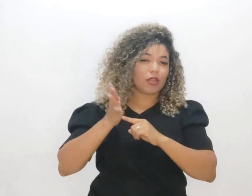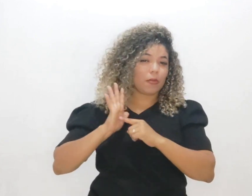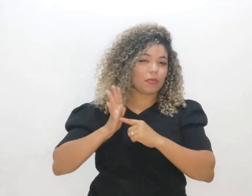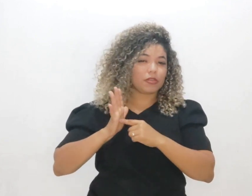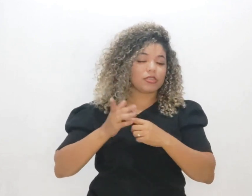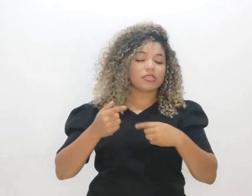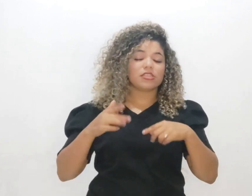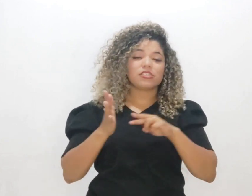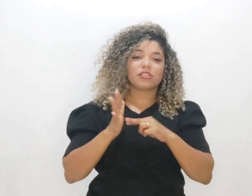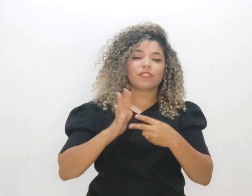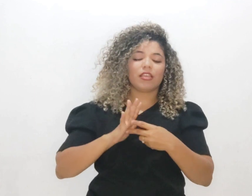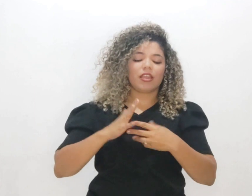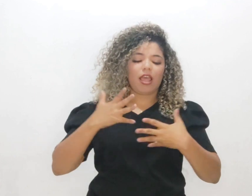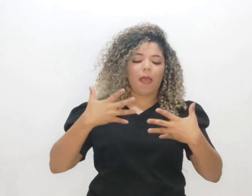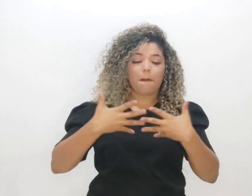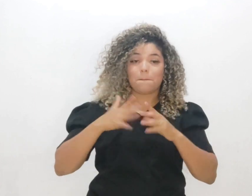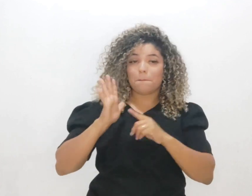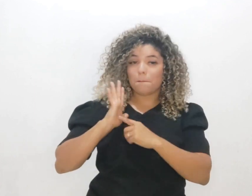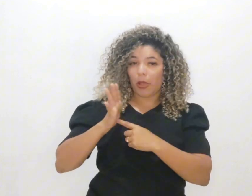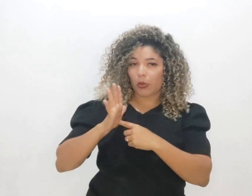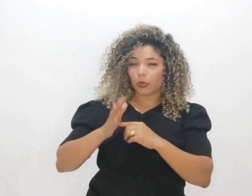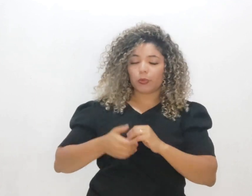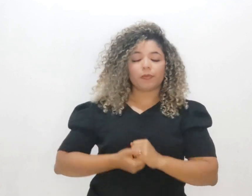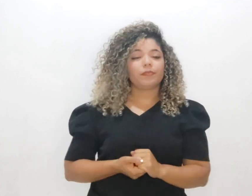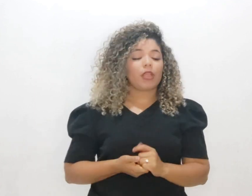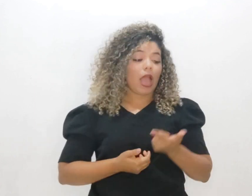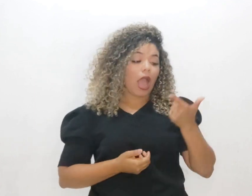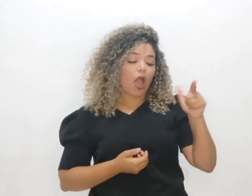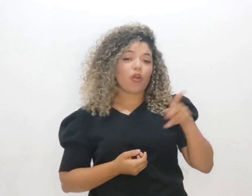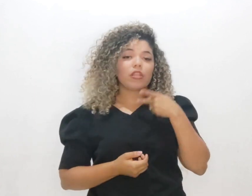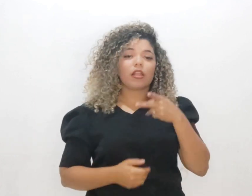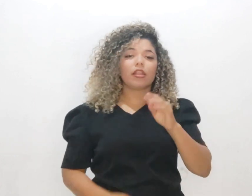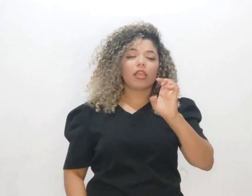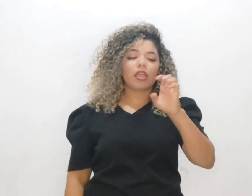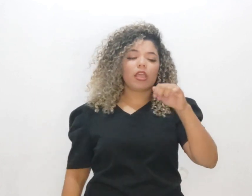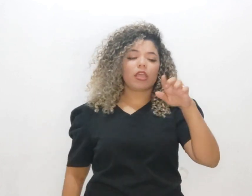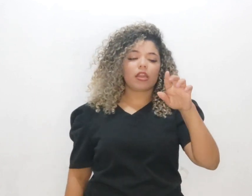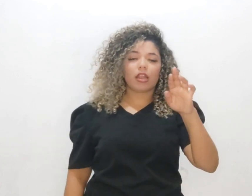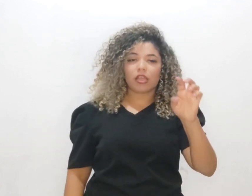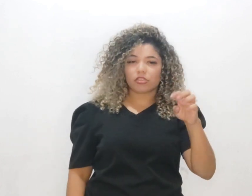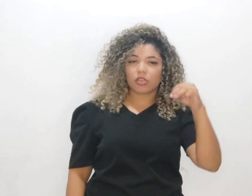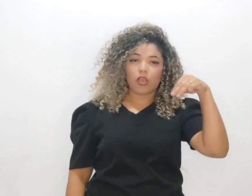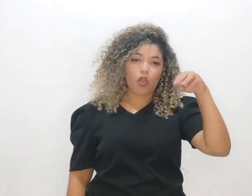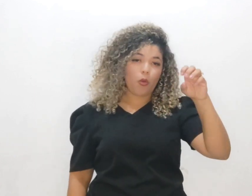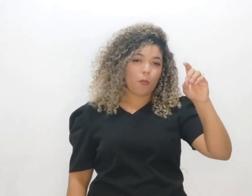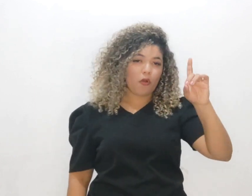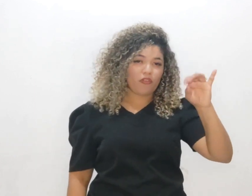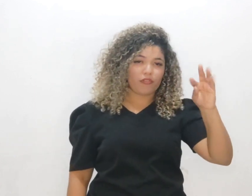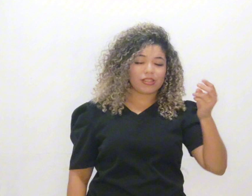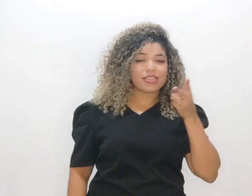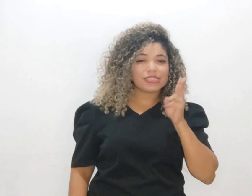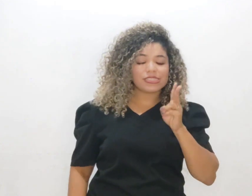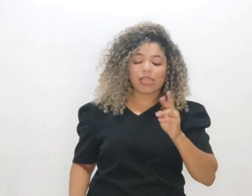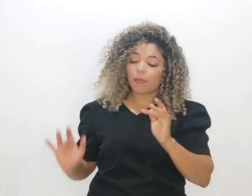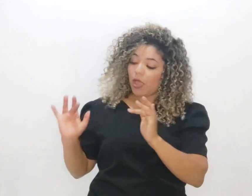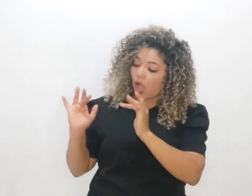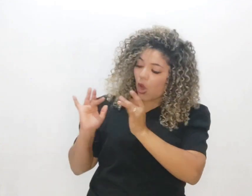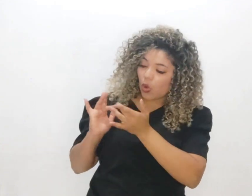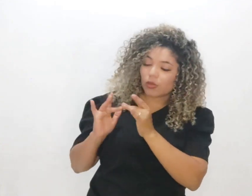motora. A engrenagem que está ao lado, ela é chamada de engrenagem movida. Toda vez que nós temos a engrenagem motora maior